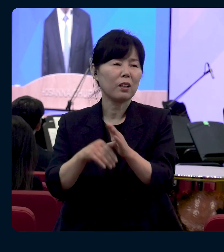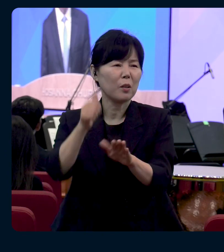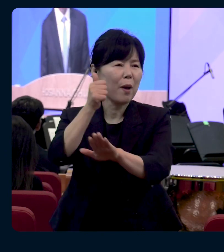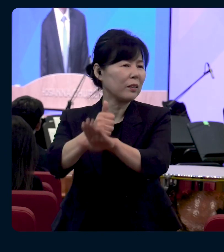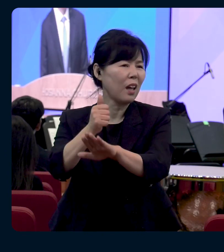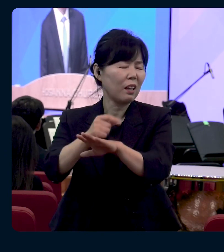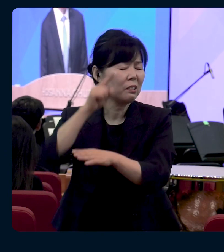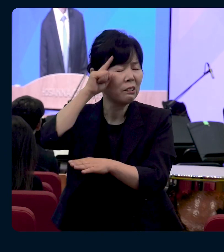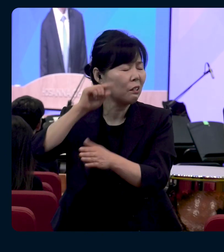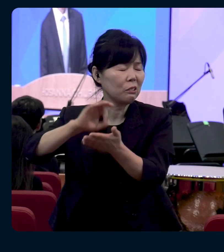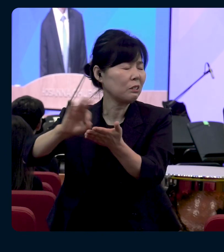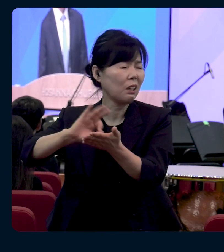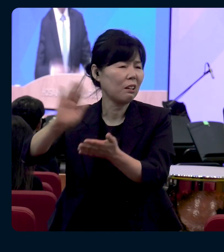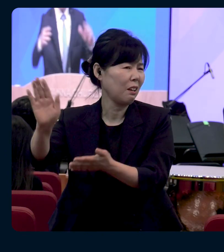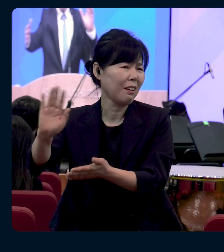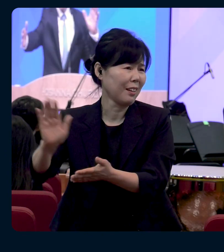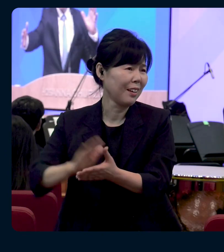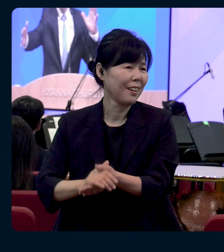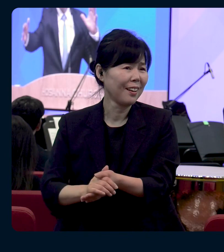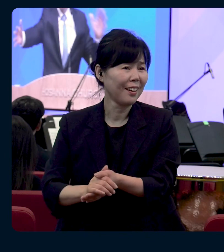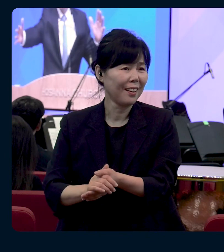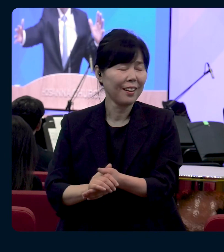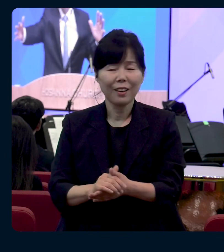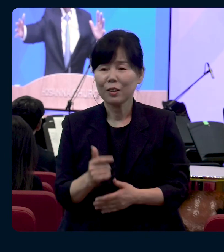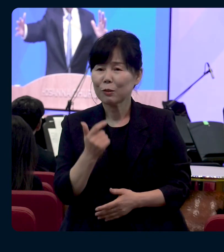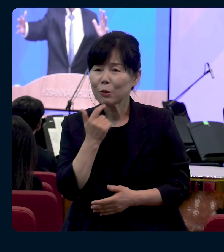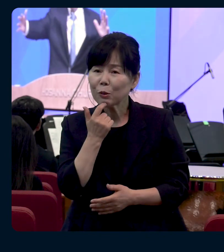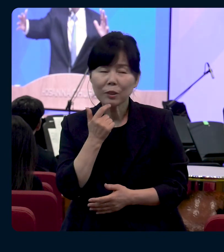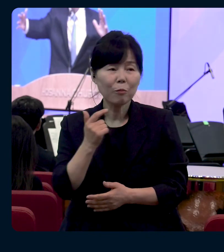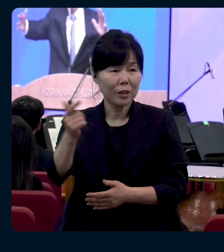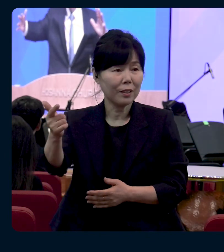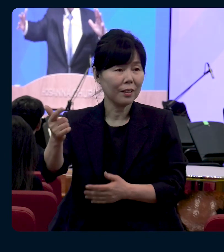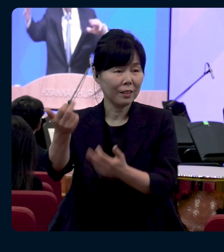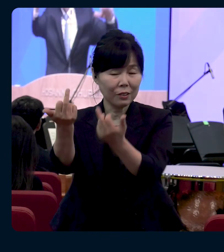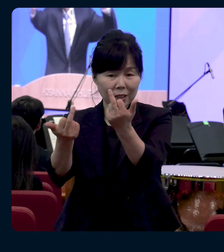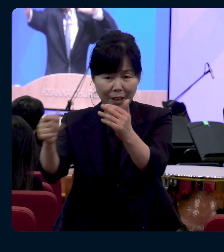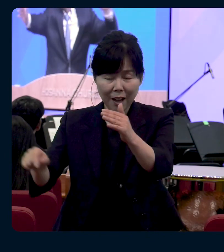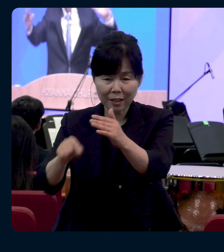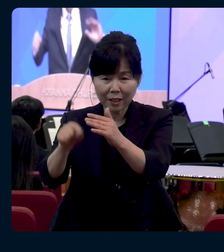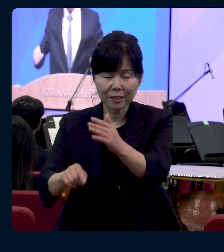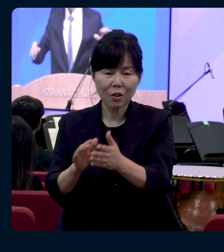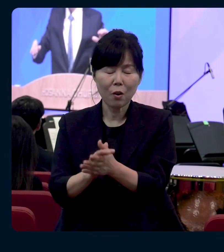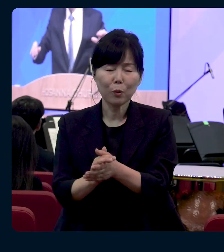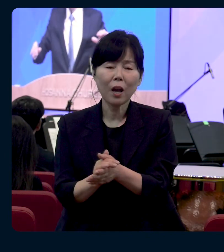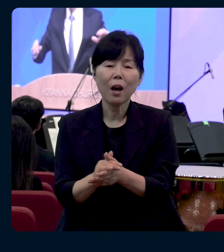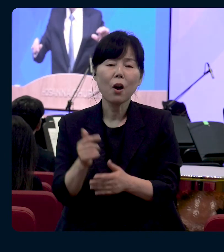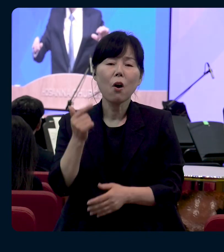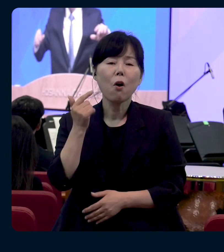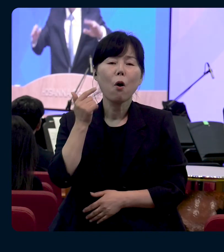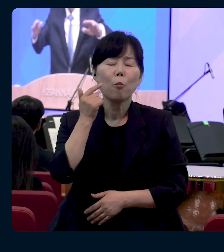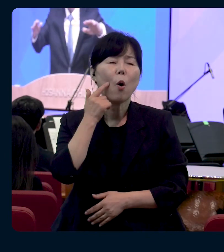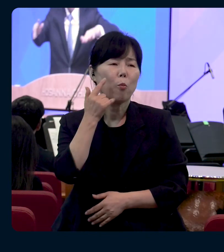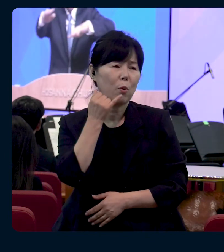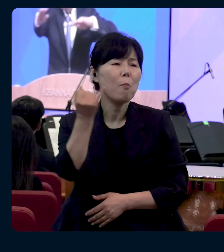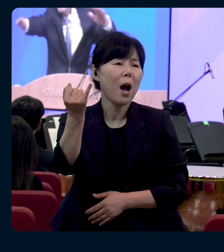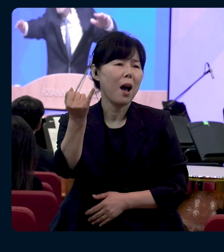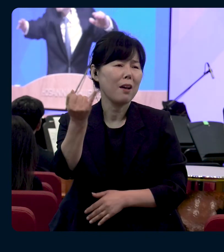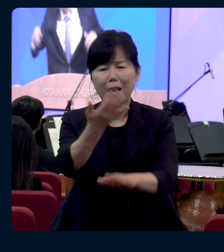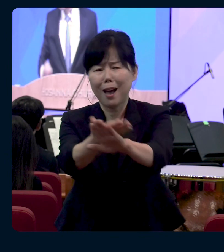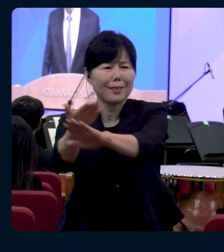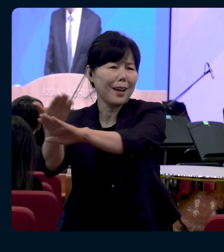아닙니까? 더군다나 그 집안, 아시지만 엮이는 가정이어가지고 엄마들이 다르다 보니까 그랬는지 말이죠, 형들 사이에